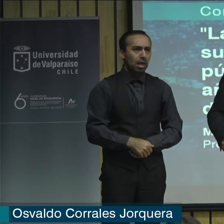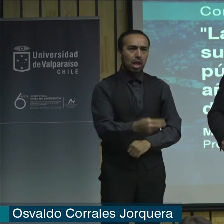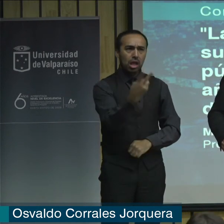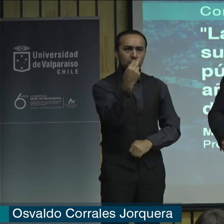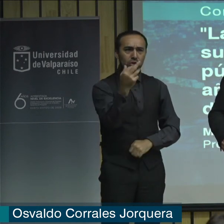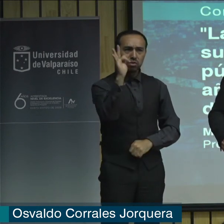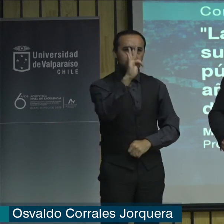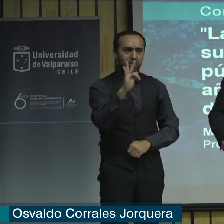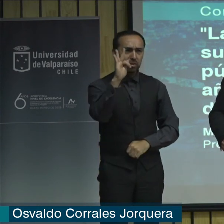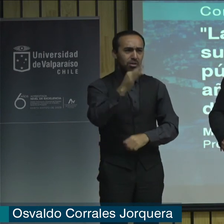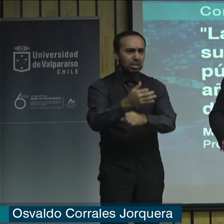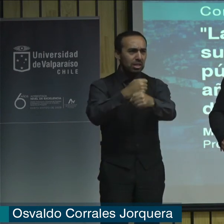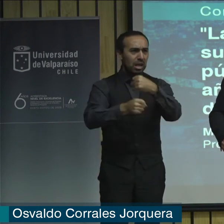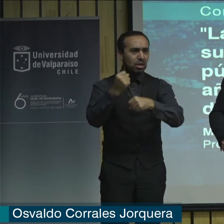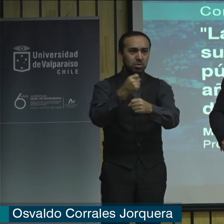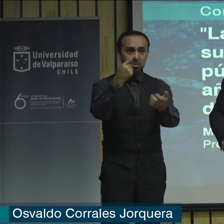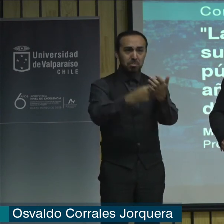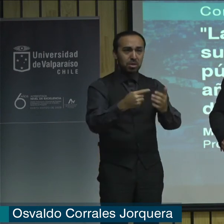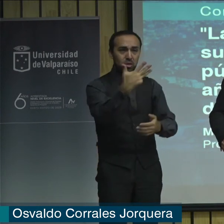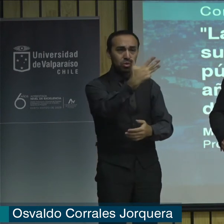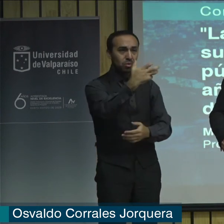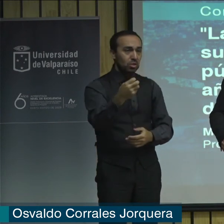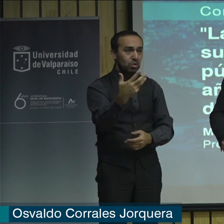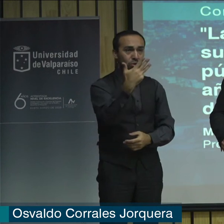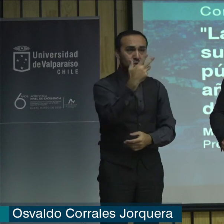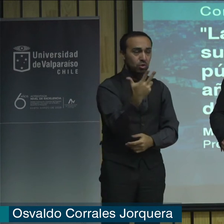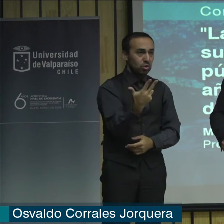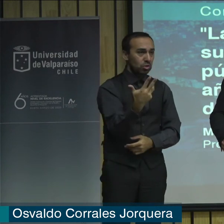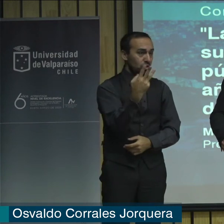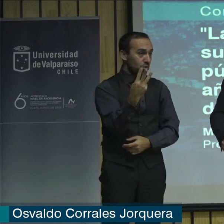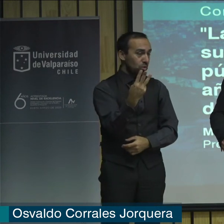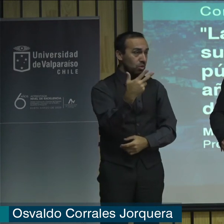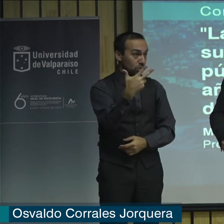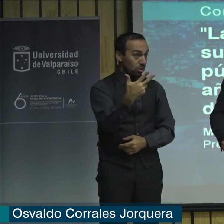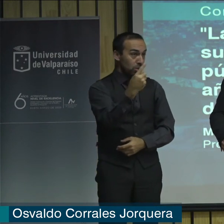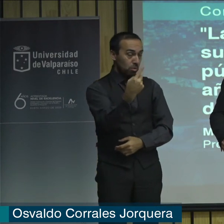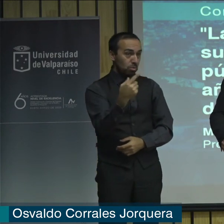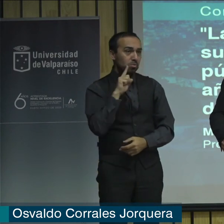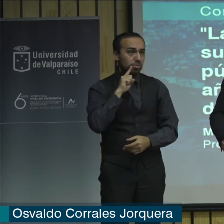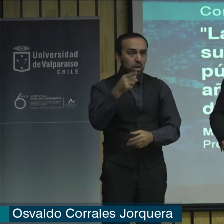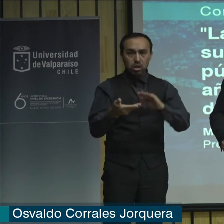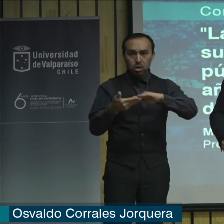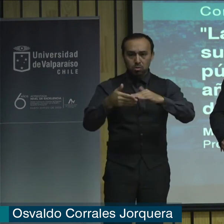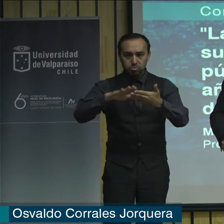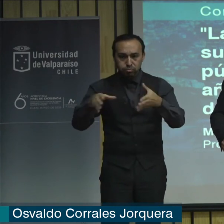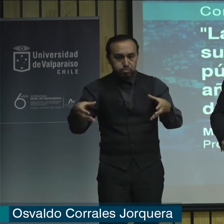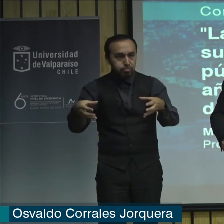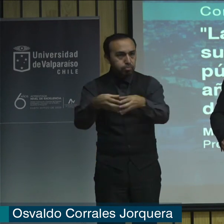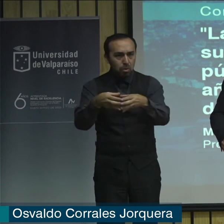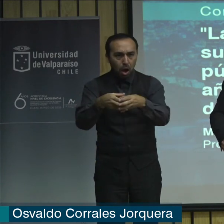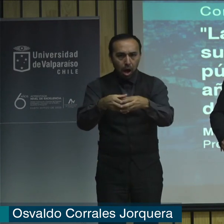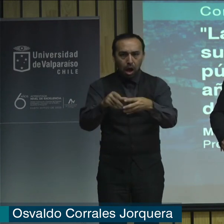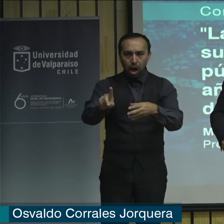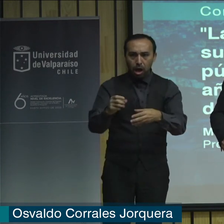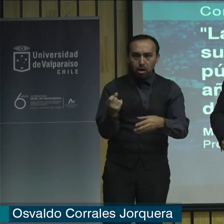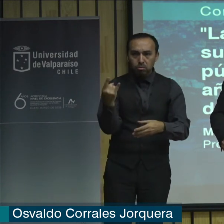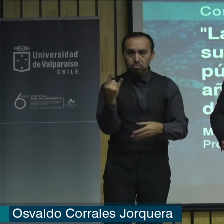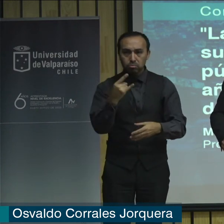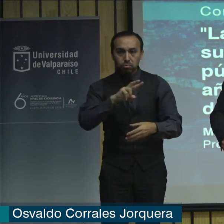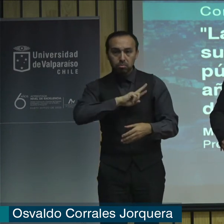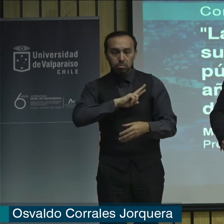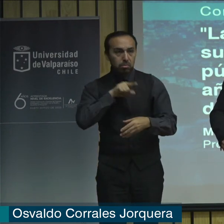de 1981 mientras la comunidad del entonces sede Valparaíso de la Universidad de chile hacía uso de su feriado